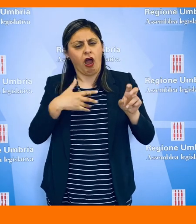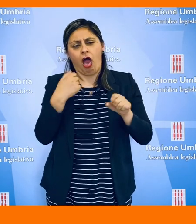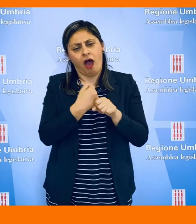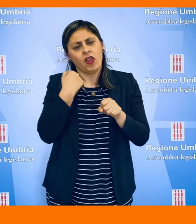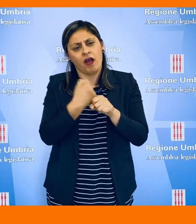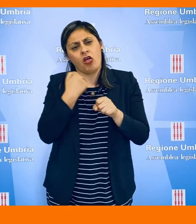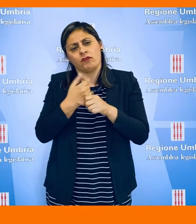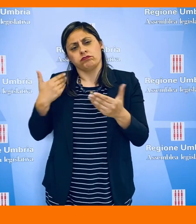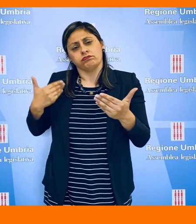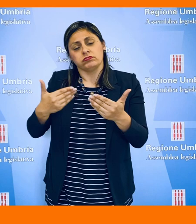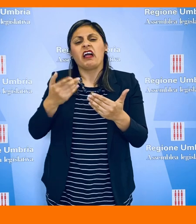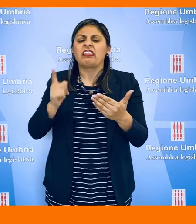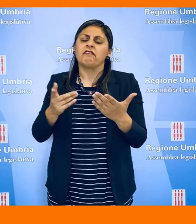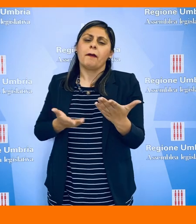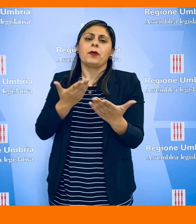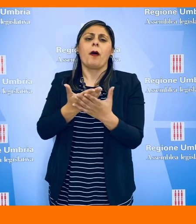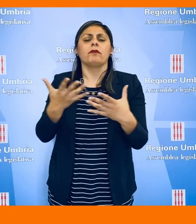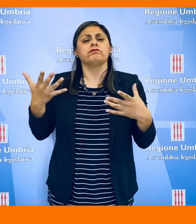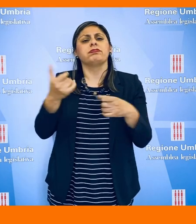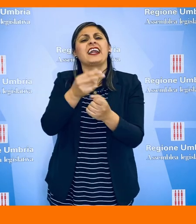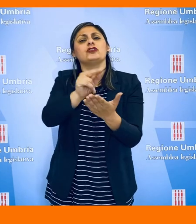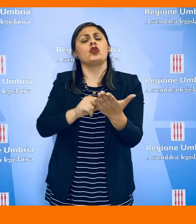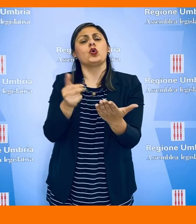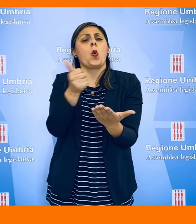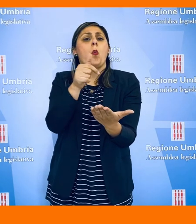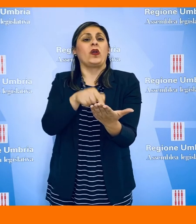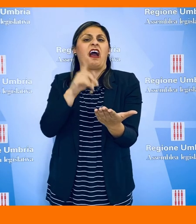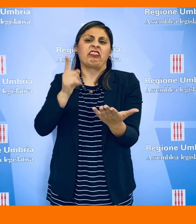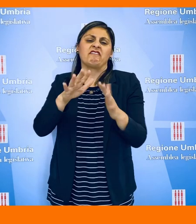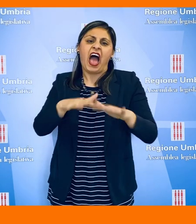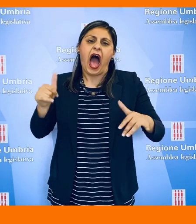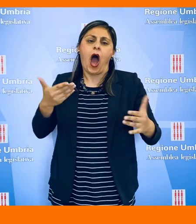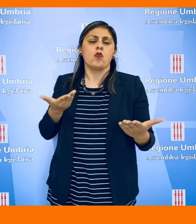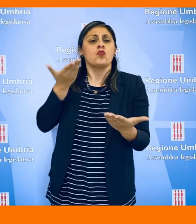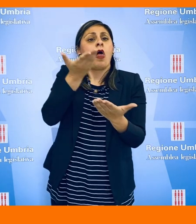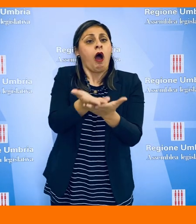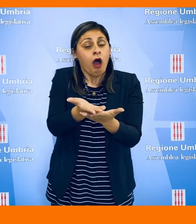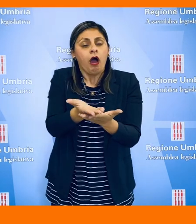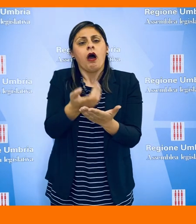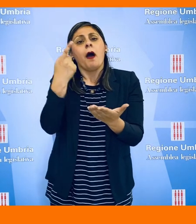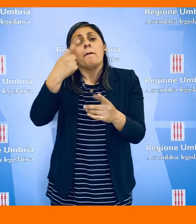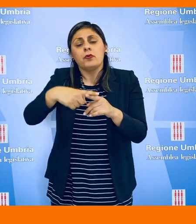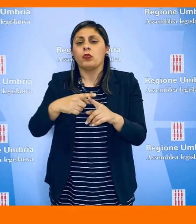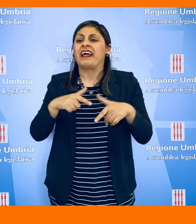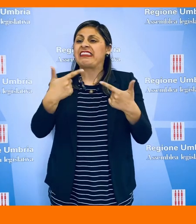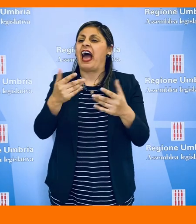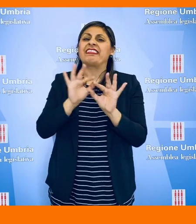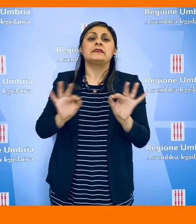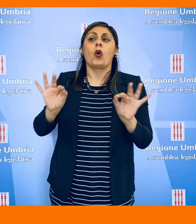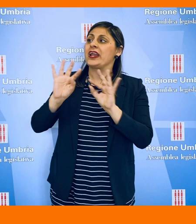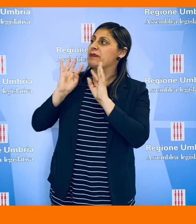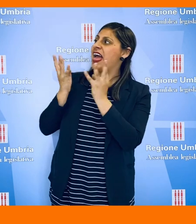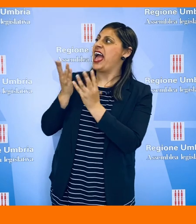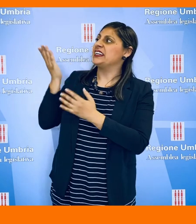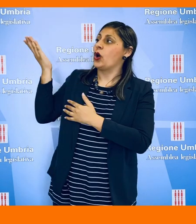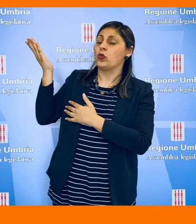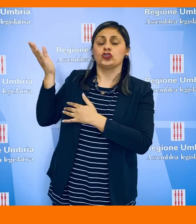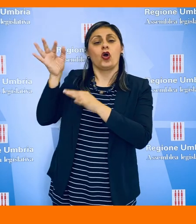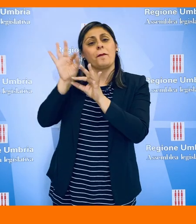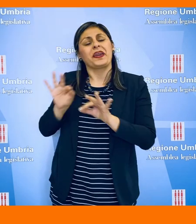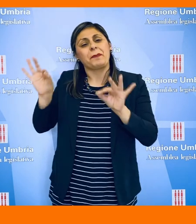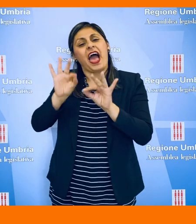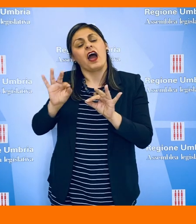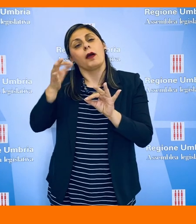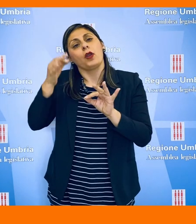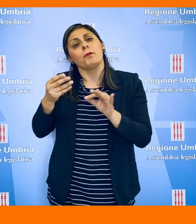stiamo lavorando. Proporrò una risoluzione unitaria della Commissione da presentare in aula e mettere a disposizione dell'esecutivo regionale in vista del